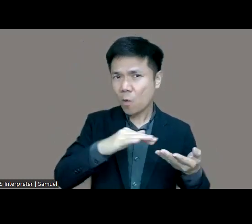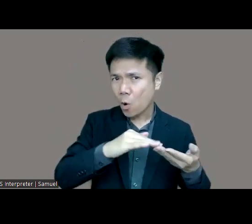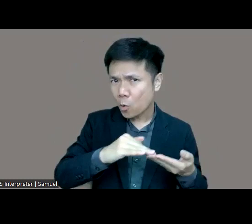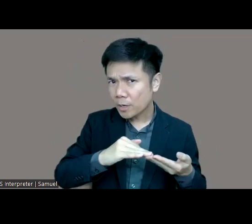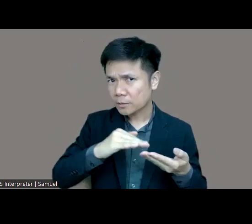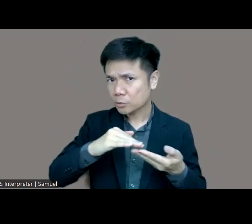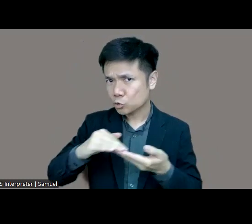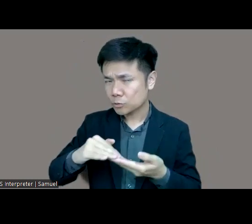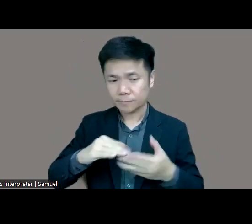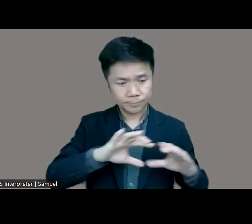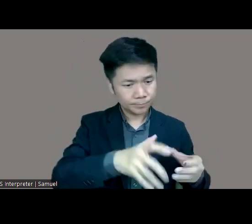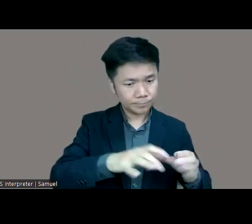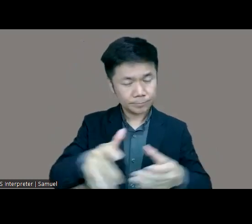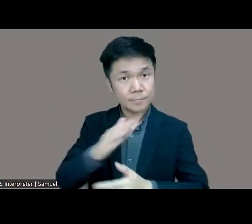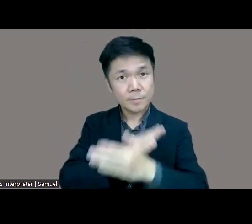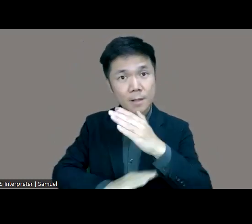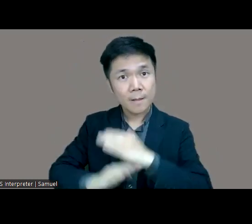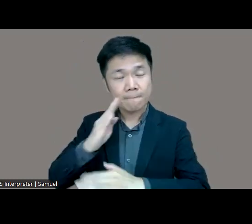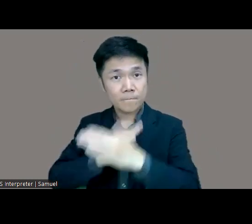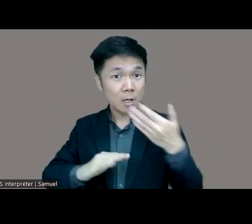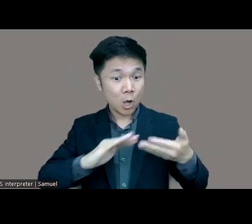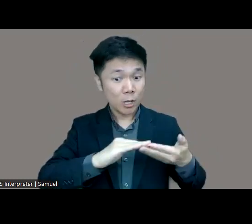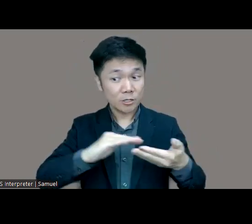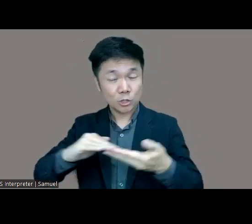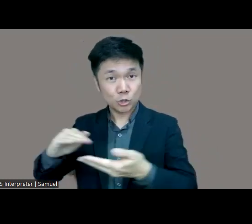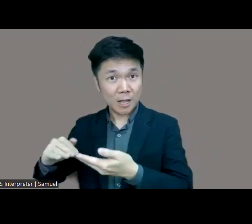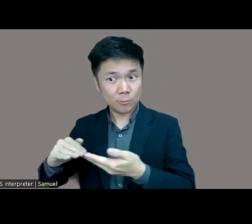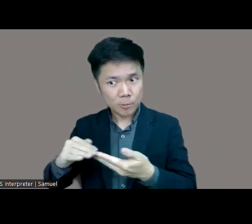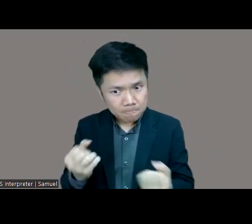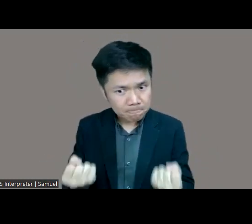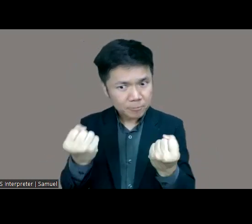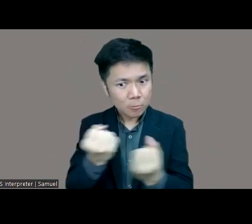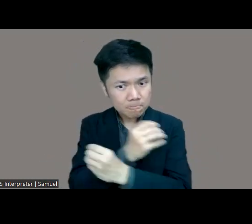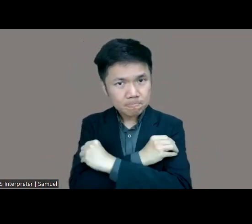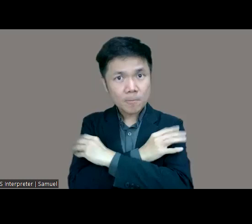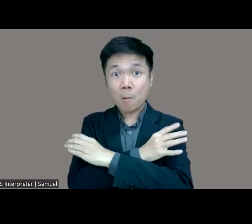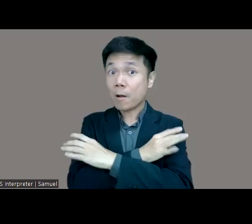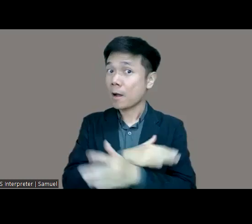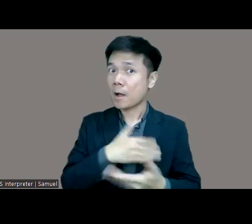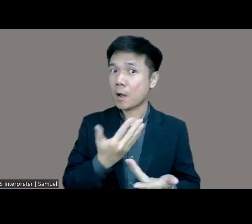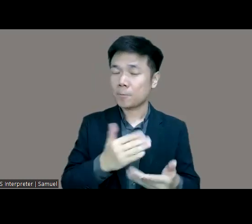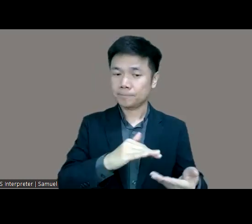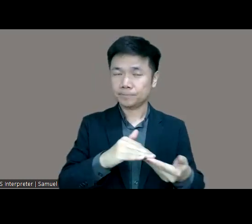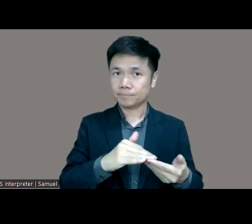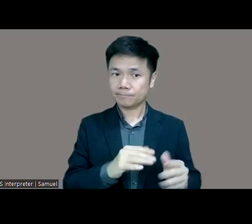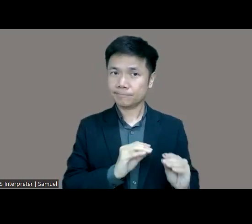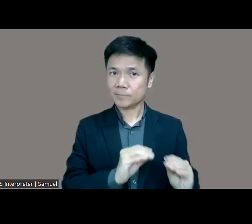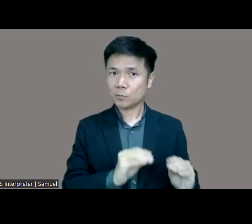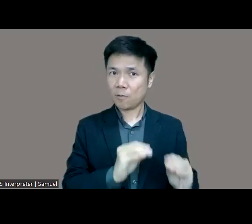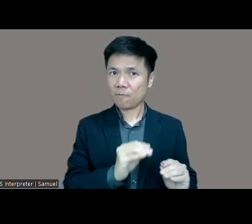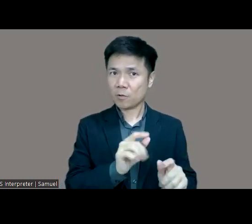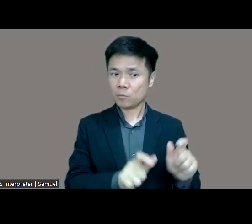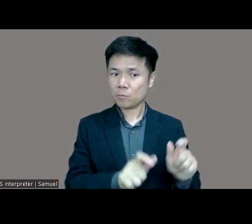C'est le renforcement des organismes de personnes avec handicap. Il y avait des demandes sur